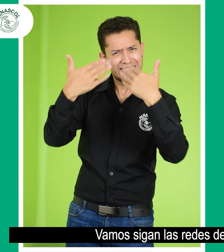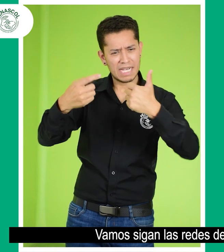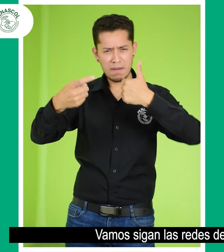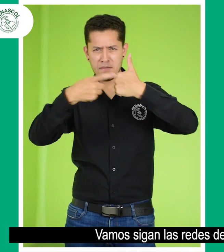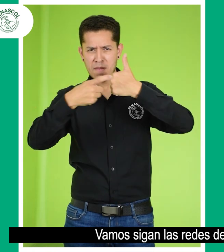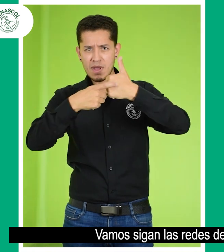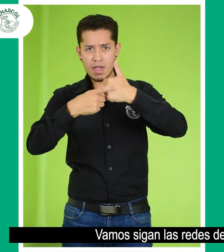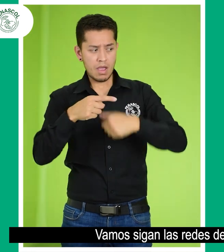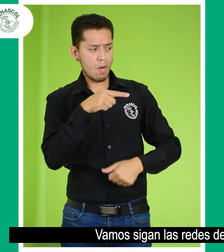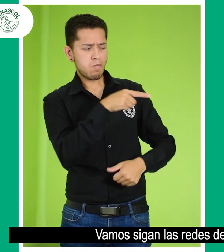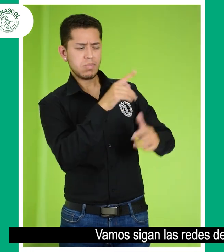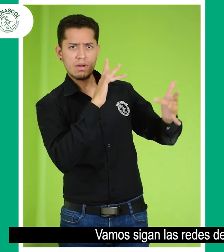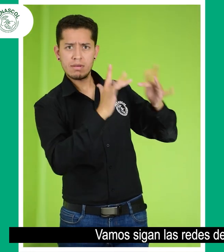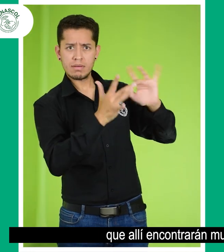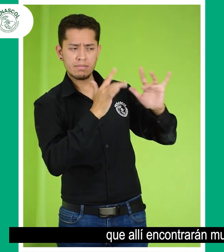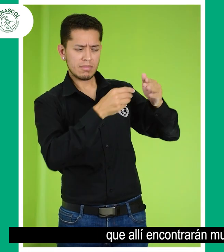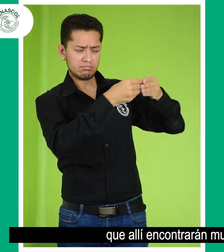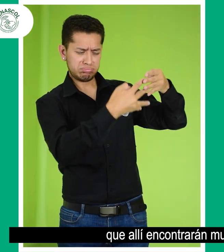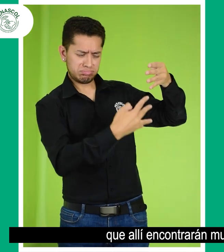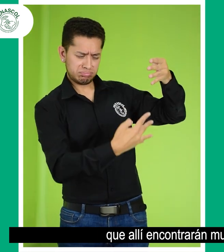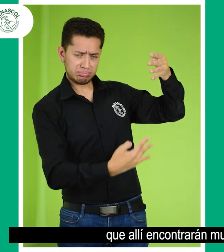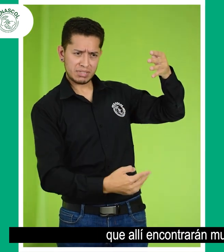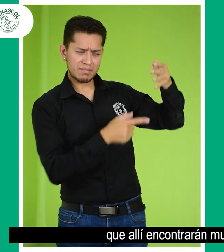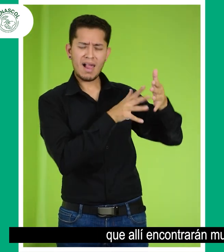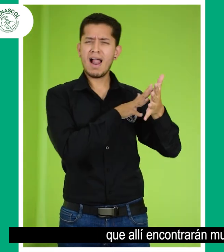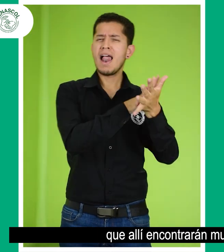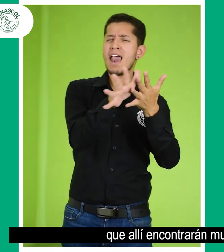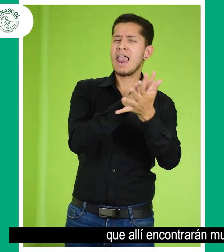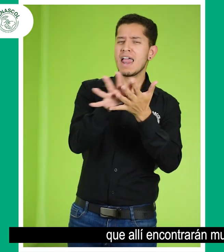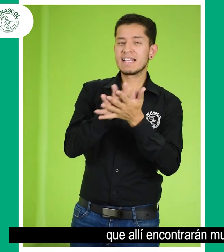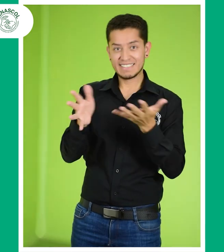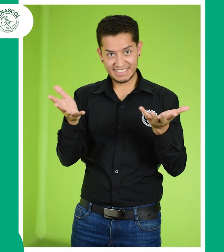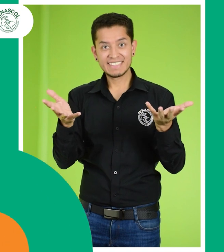Vamos, sigan las redes de Centro de Relevo que allí encontrarán mucha información. 7.